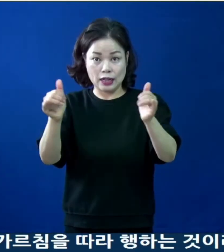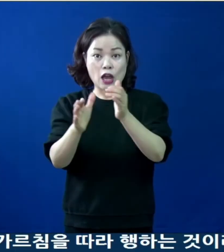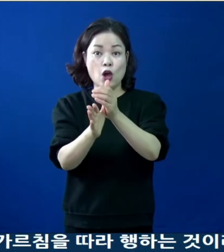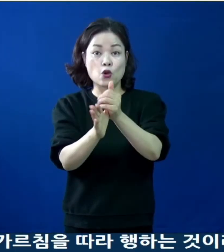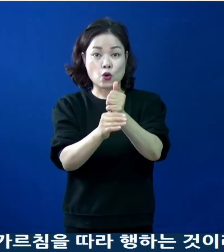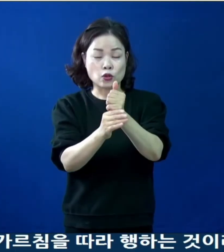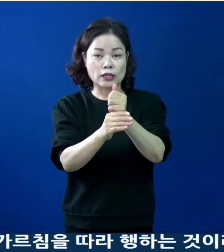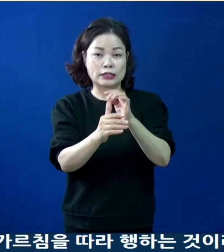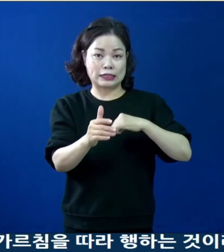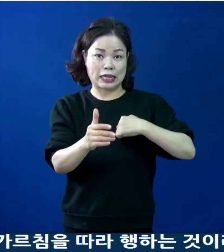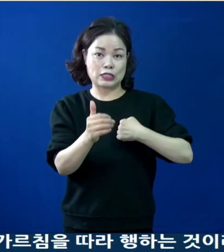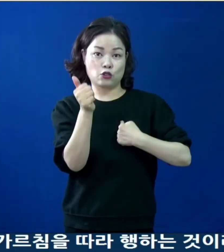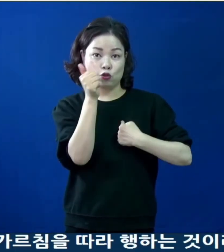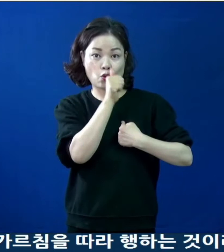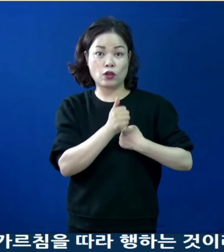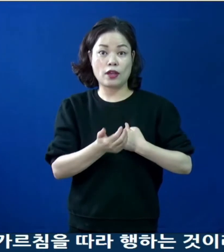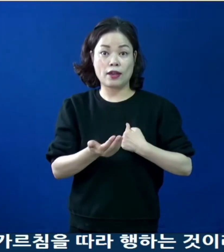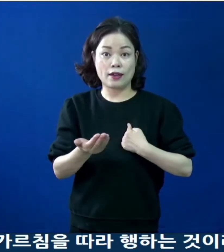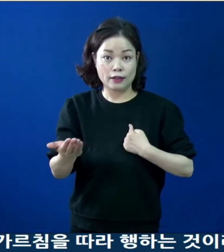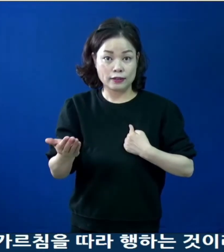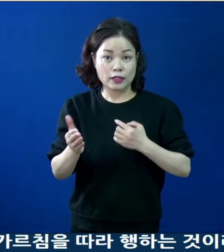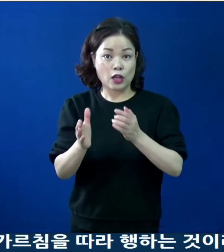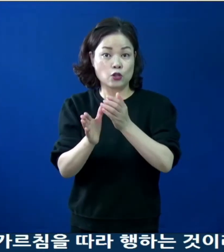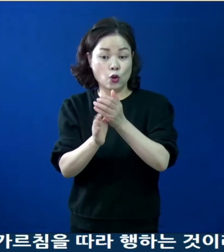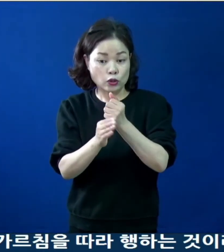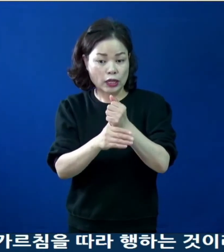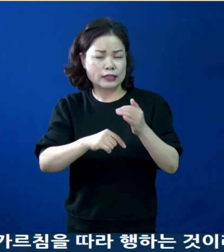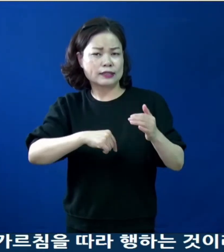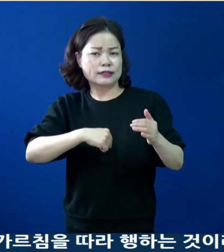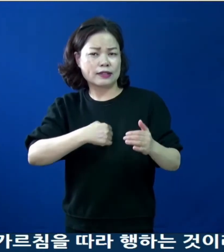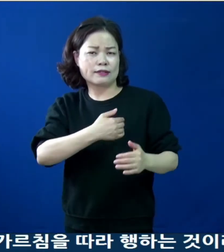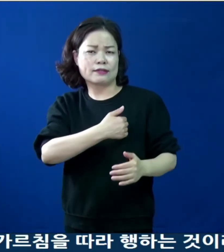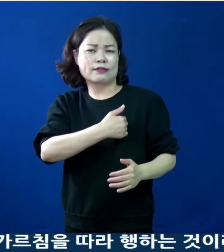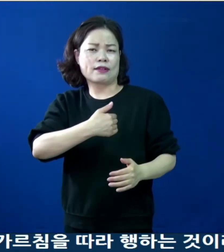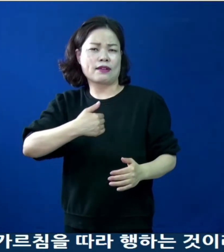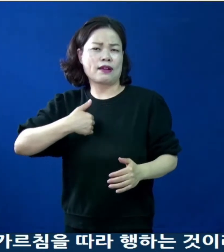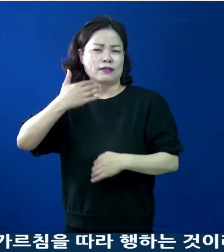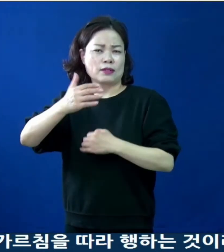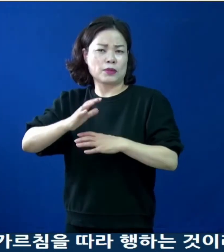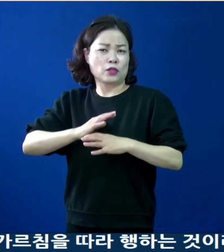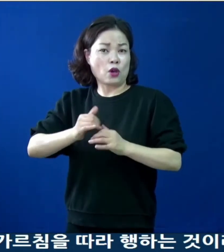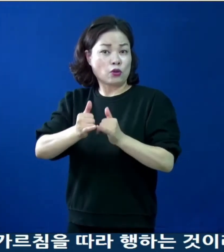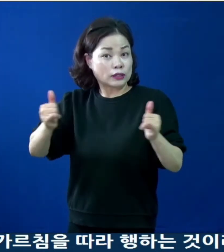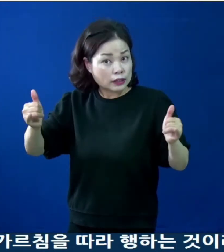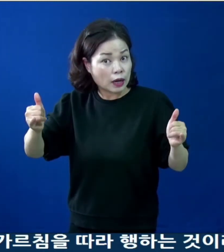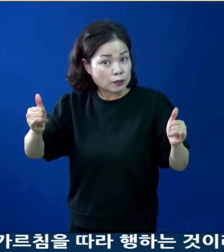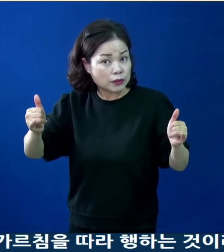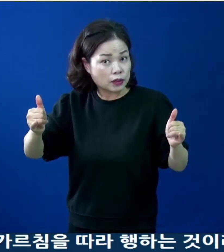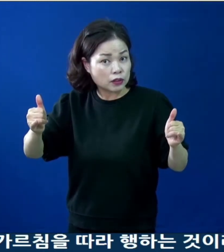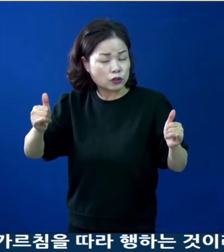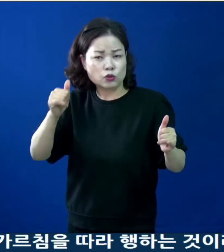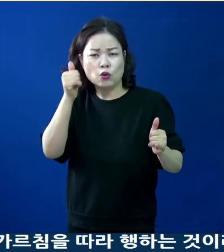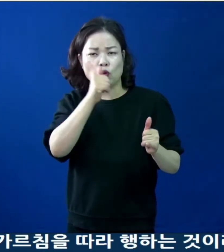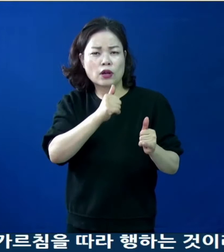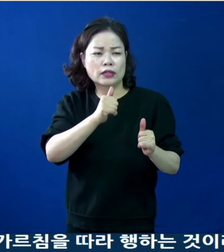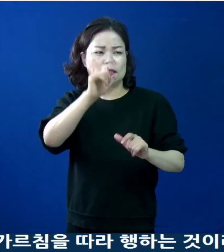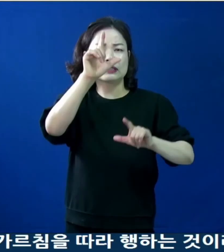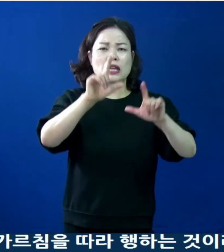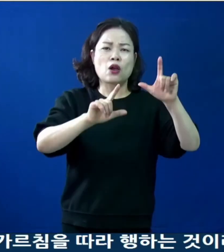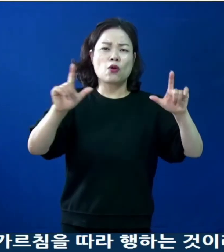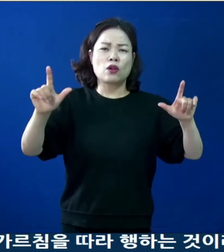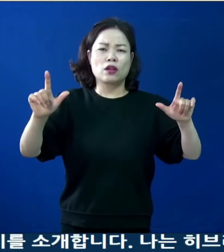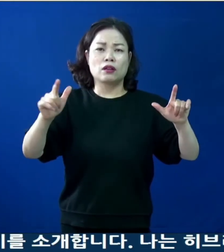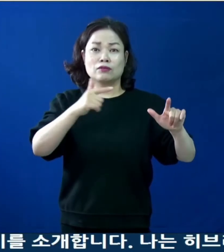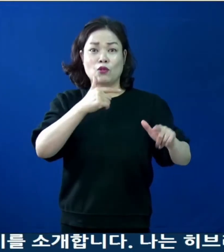그렇게 소개합니다. 그런데 요나가 자신을 이렇게 당당히 하나님 경외하는 사람이다라고 소개하는 이 상황이